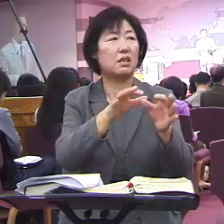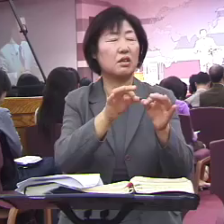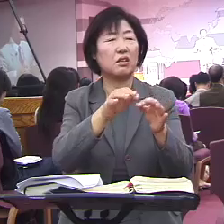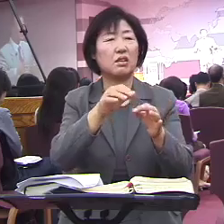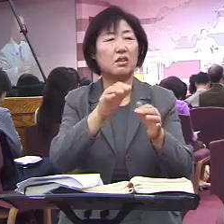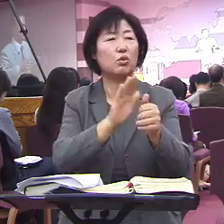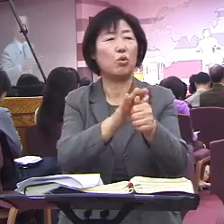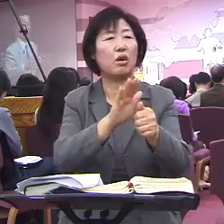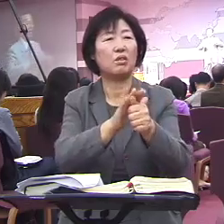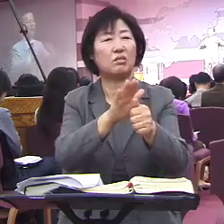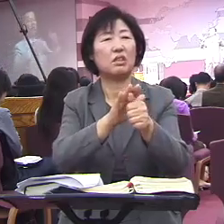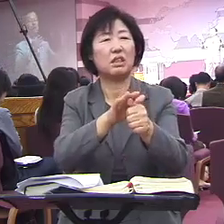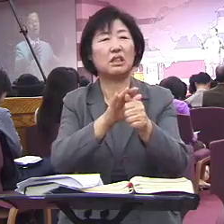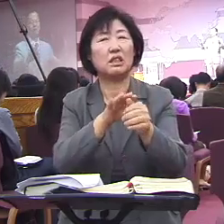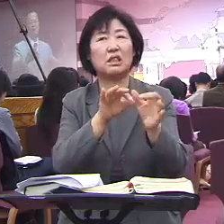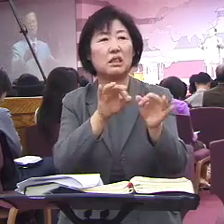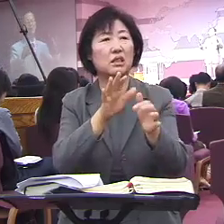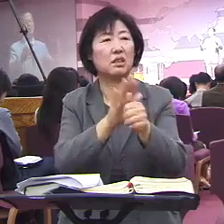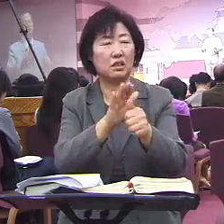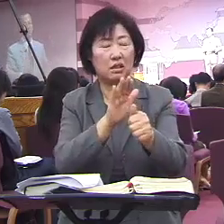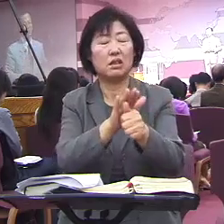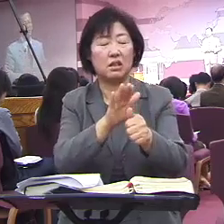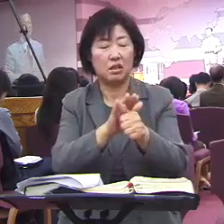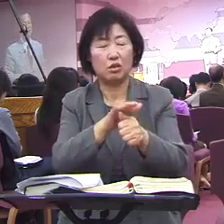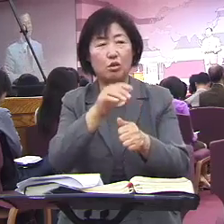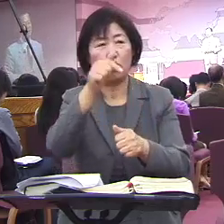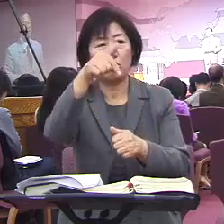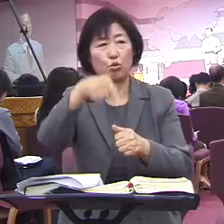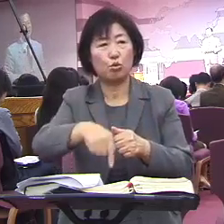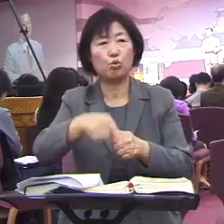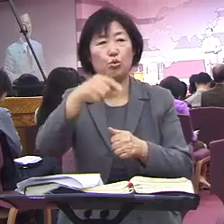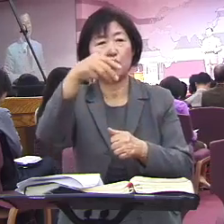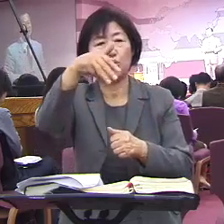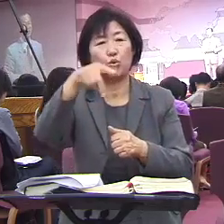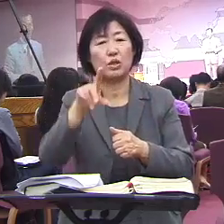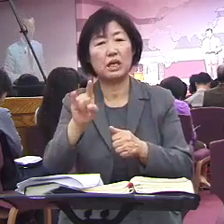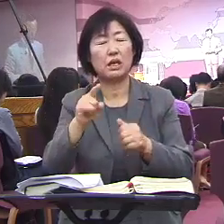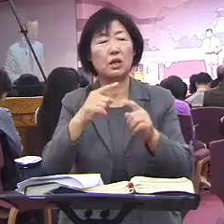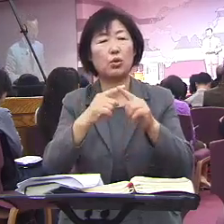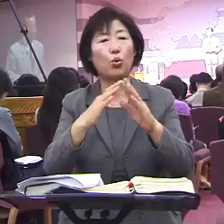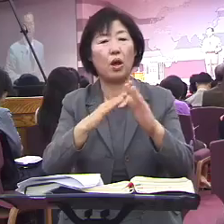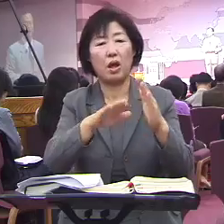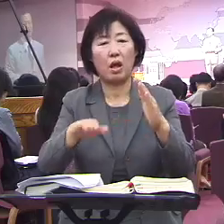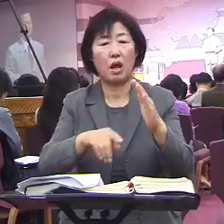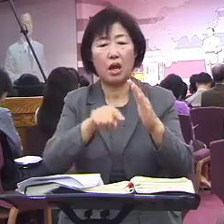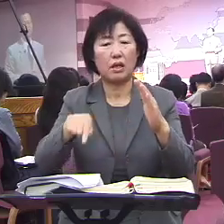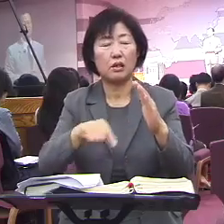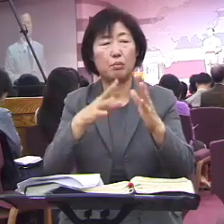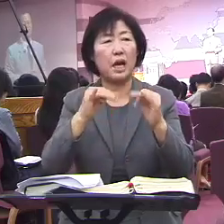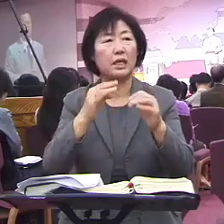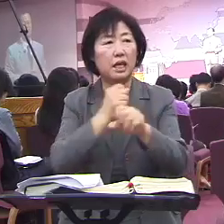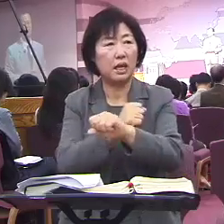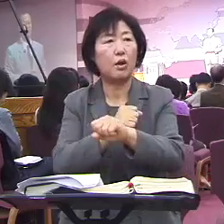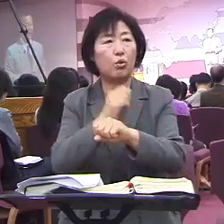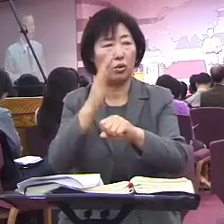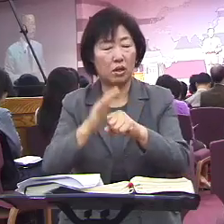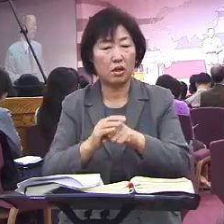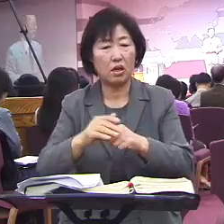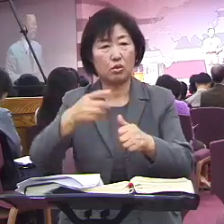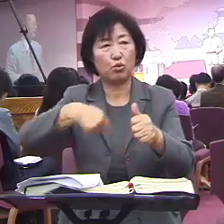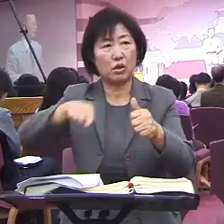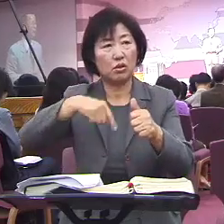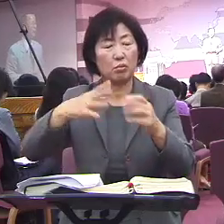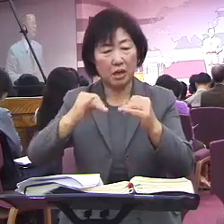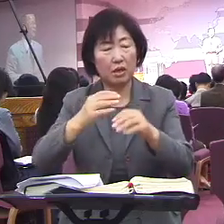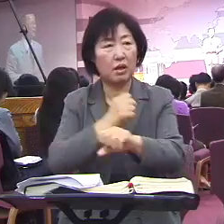금년에 가장 많이 접한 것 중에 구제 계획이죠. 우리 안에서도 많이 해야 돼요. 주위에서도